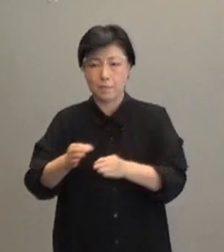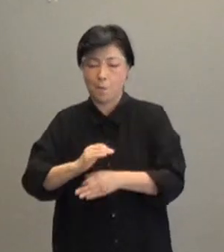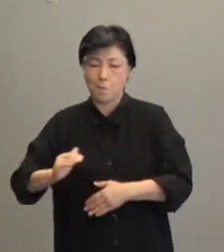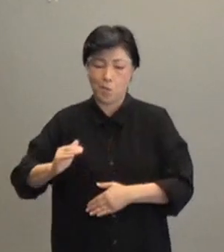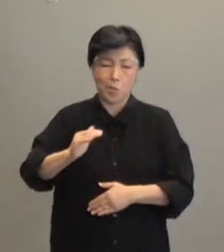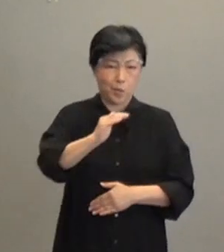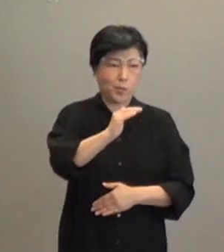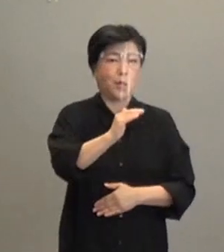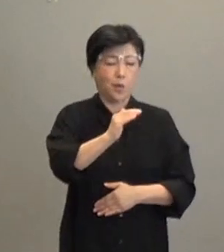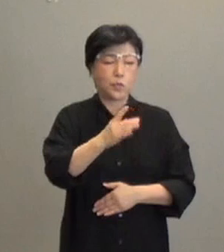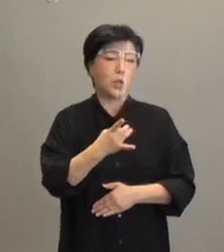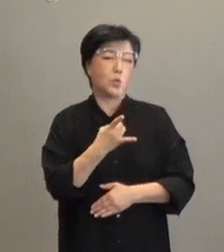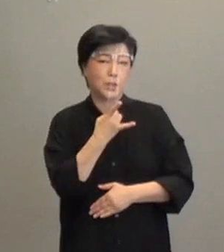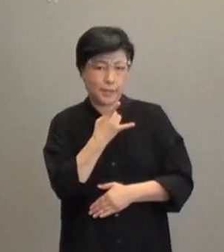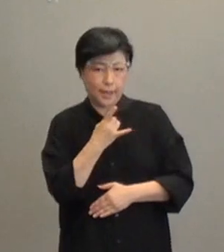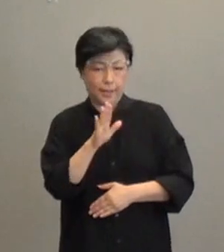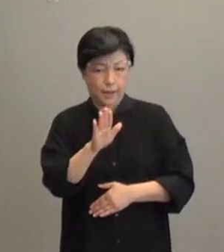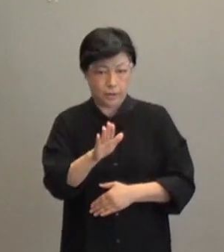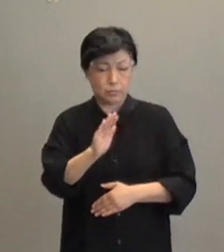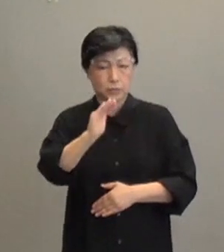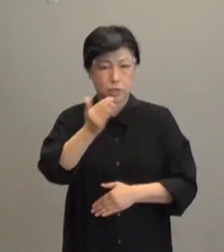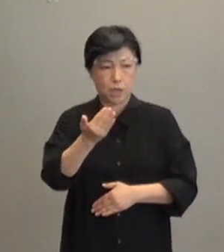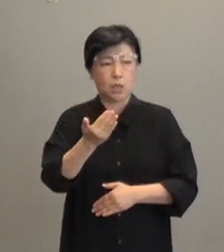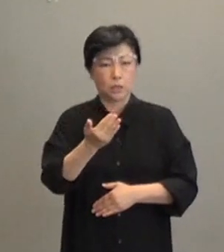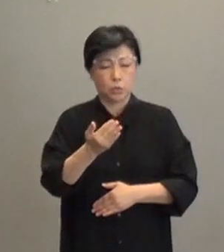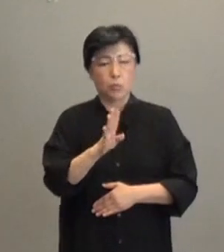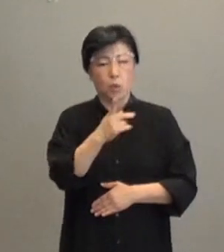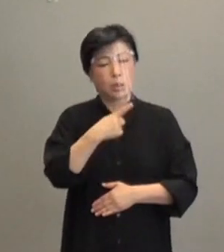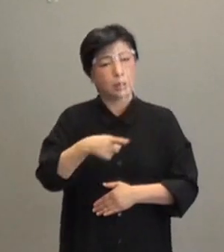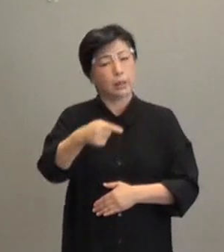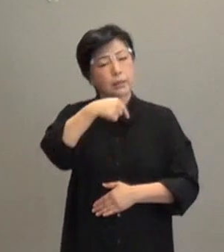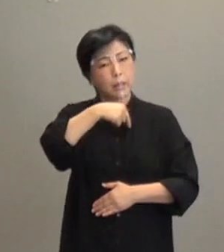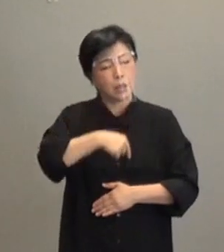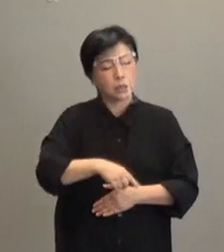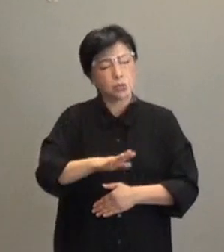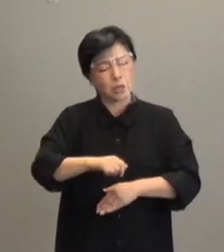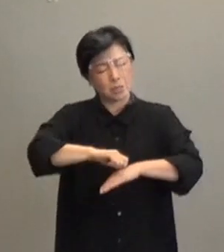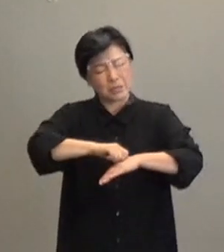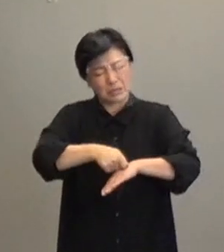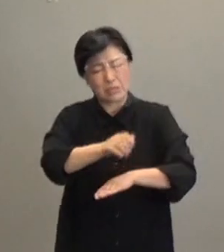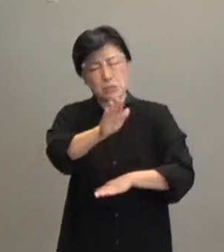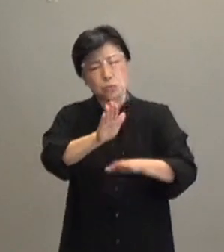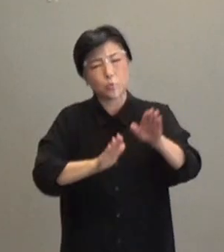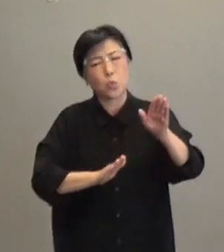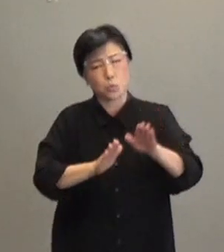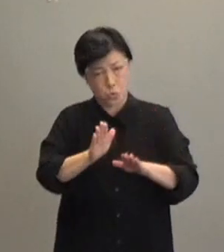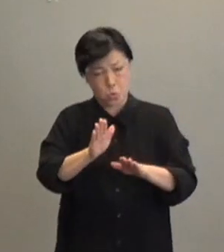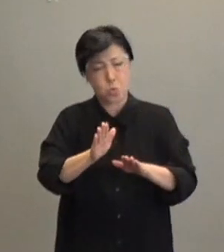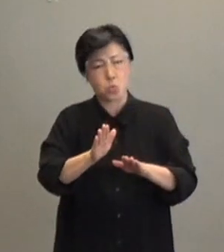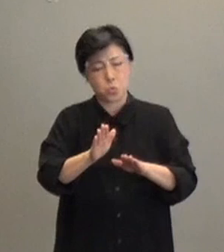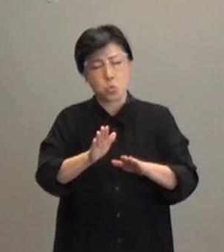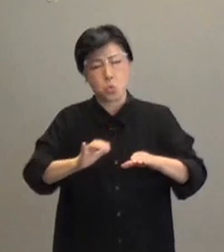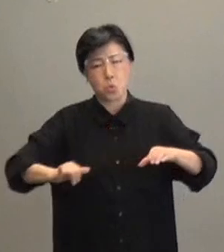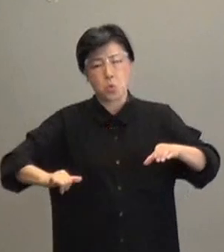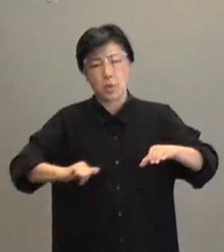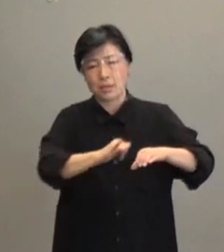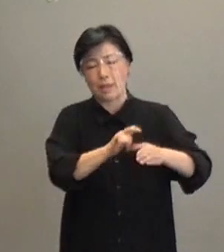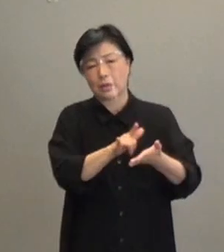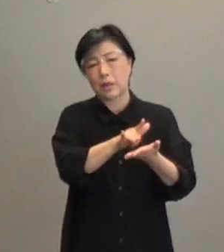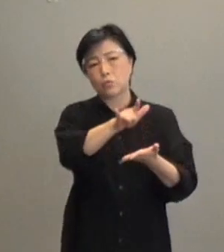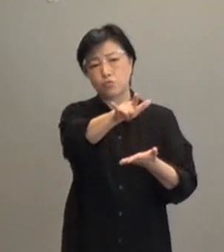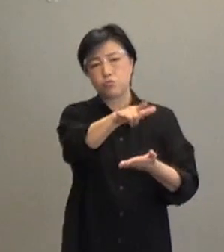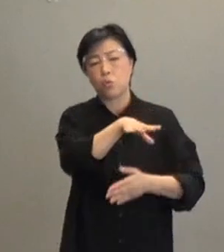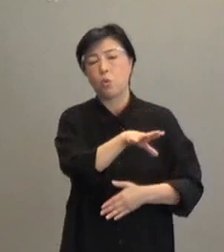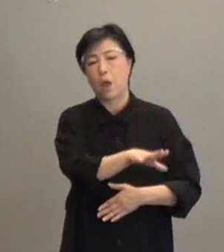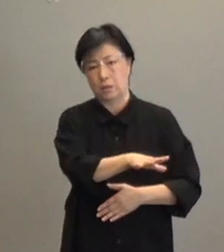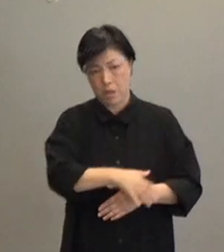ることが期待されるんですけれども、一方で県内だとそれでも厳しい状況が続く一つに成田空港があると思います。